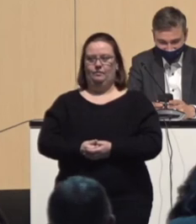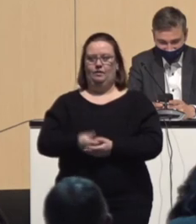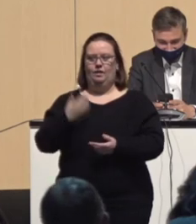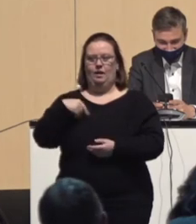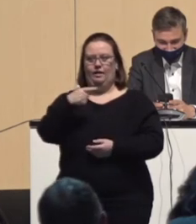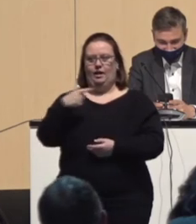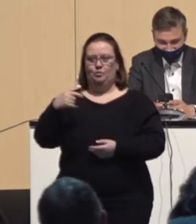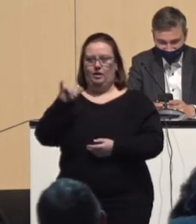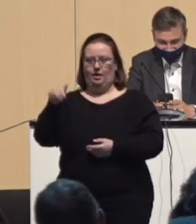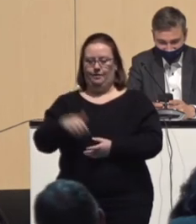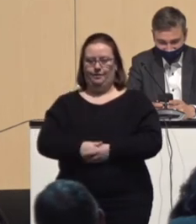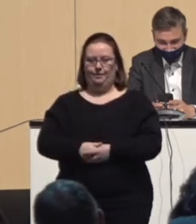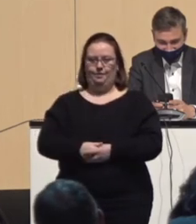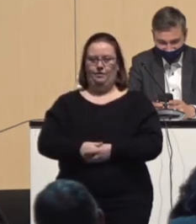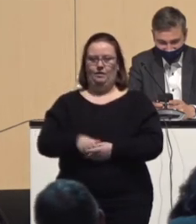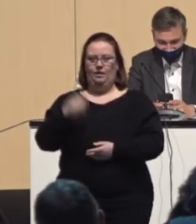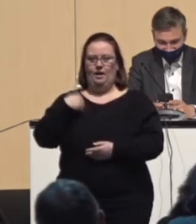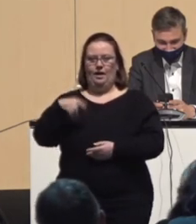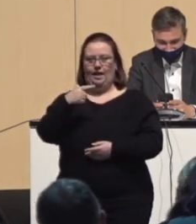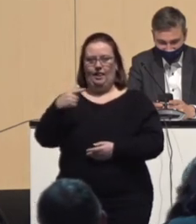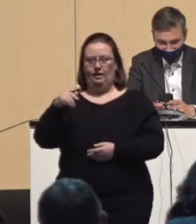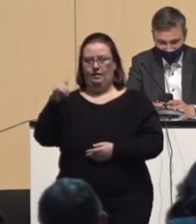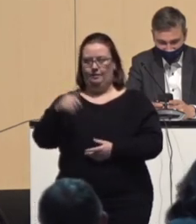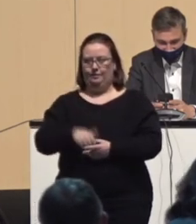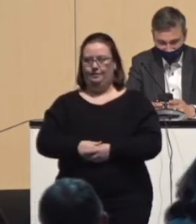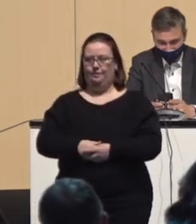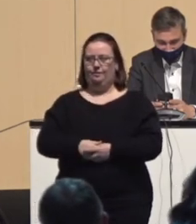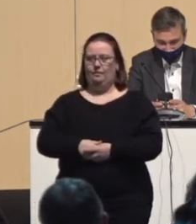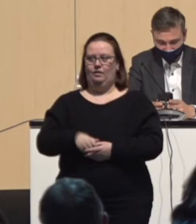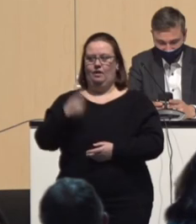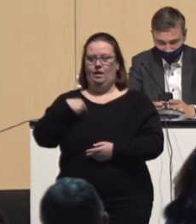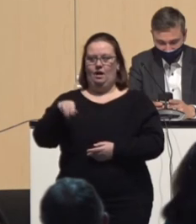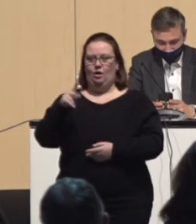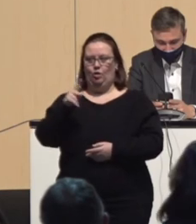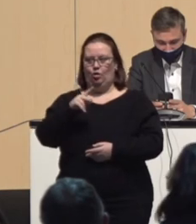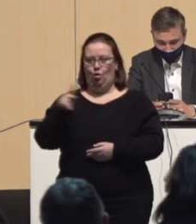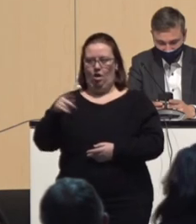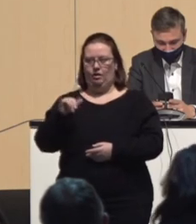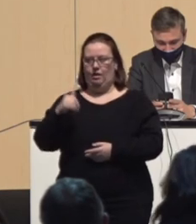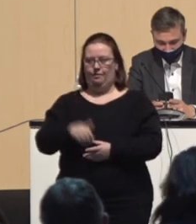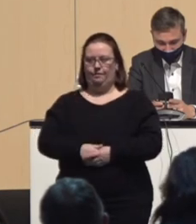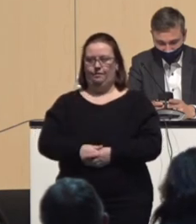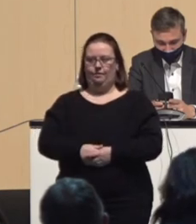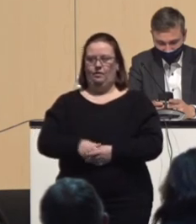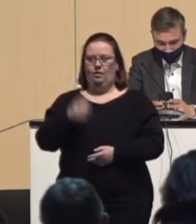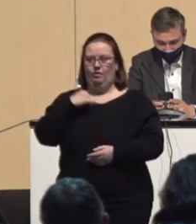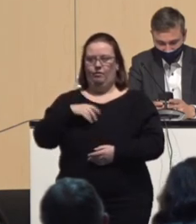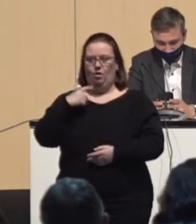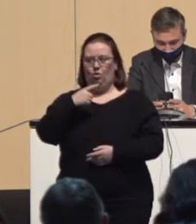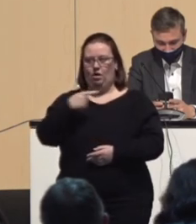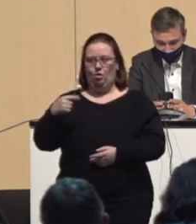Herr Genschmer, Herr Gilke, Herr Göhler, Frau